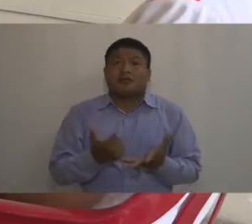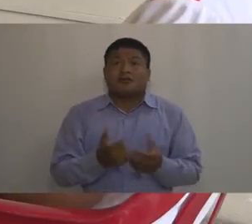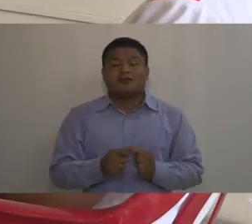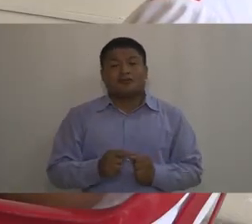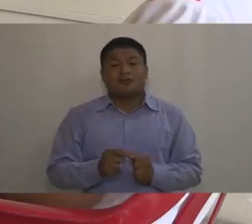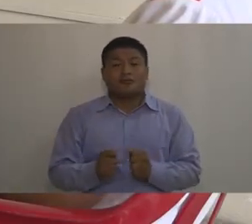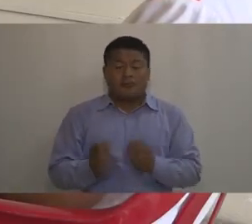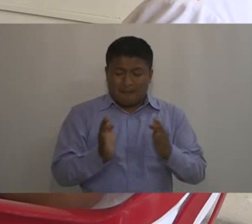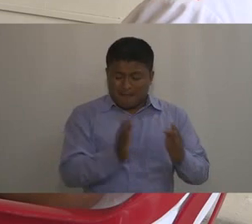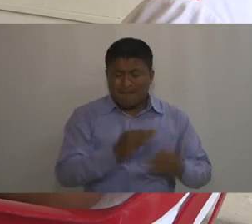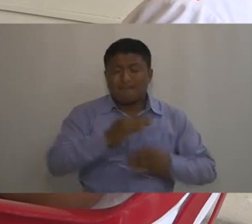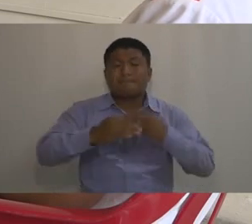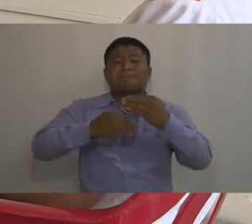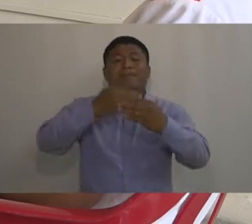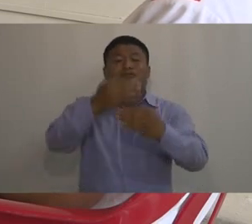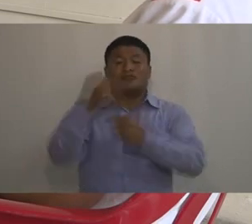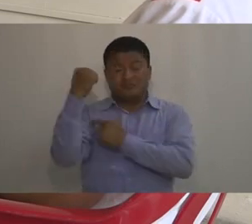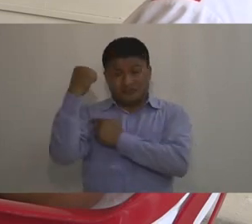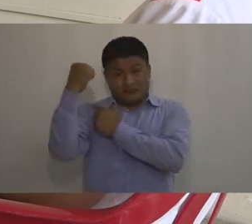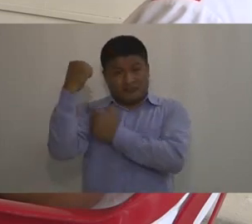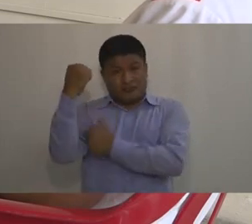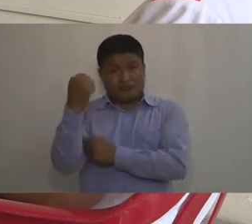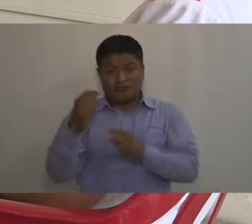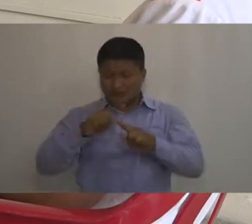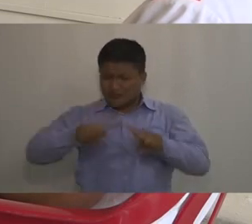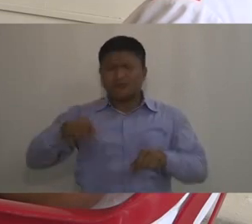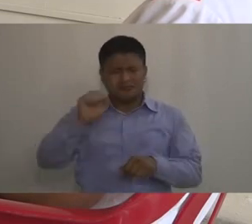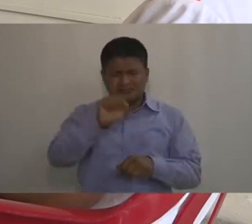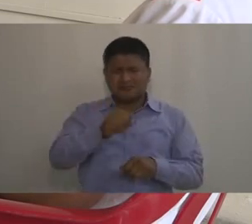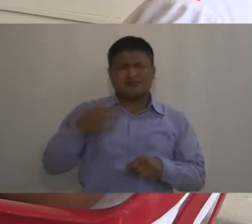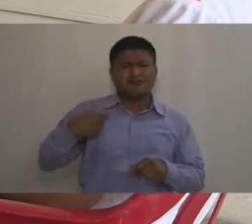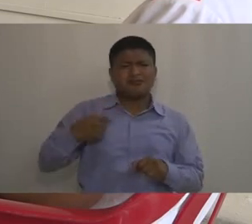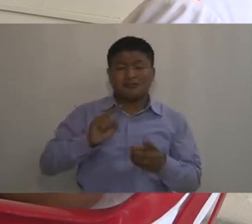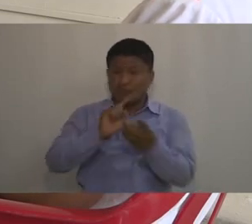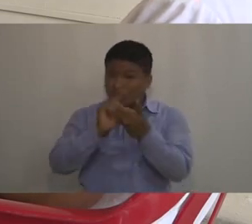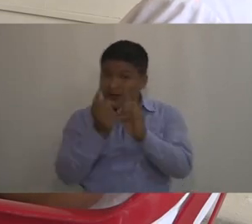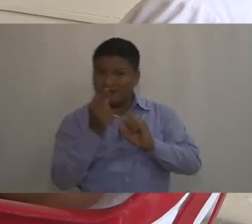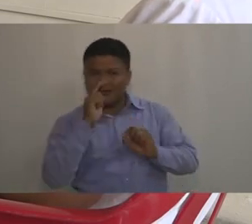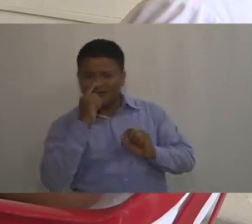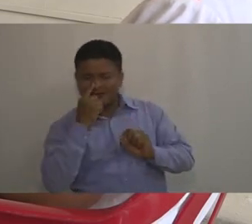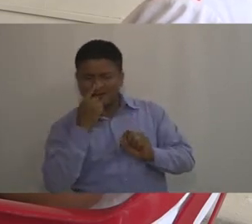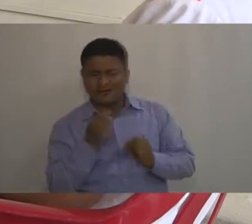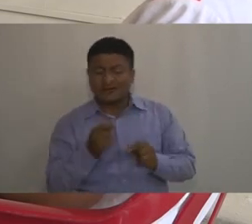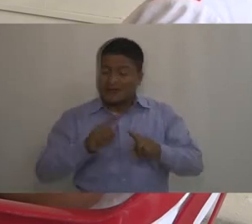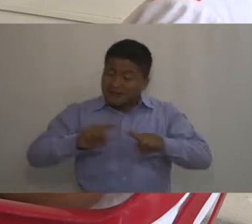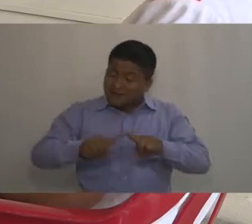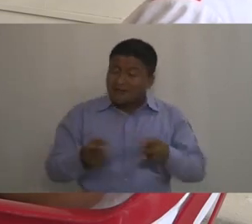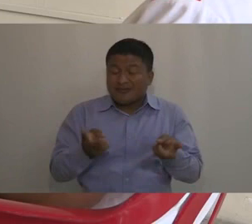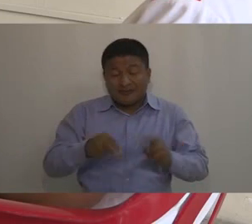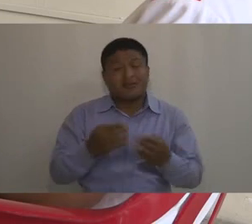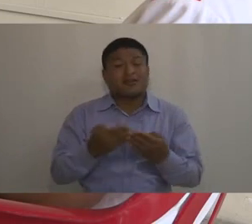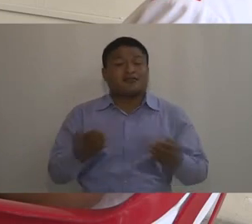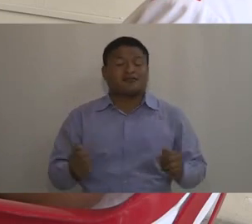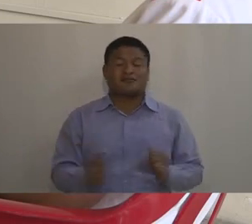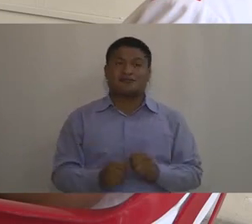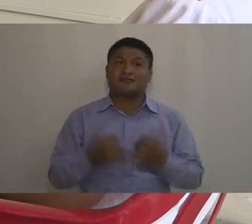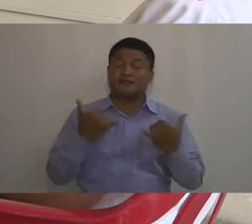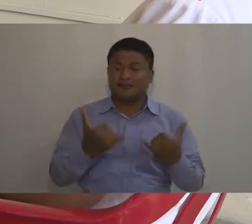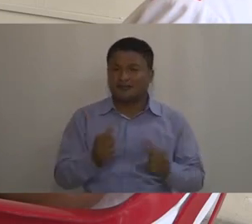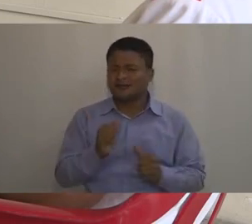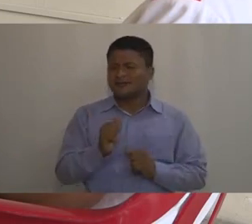Ha sido un proceso fuerte, pero tenemos cambios interesantes. Sin embargo, en efecto, hay cosas que todavía no